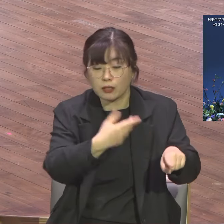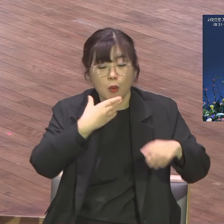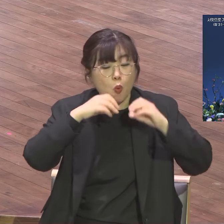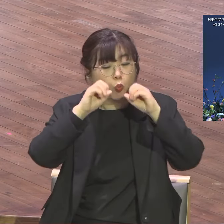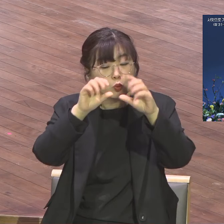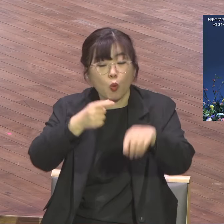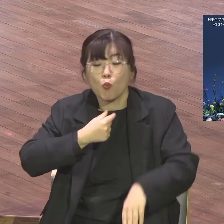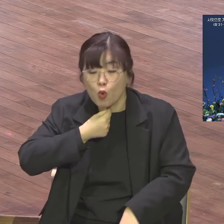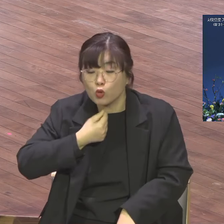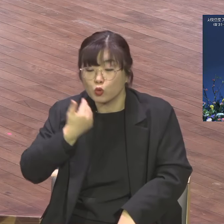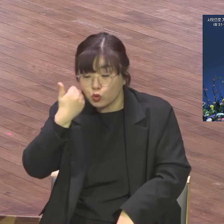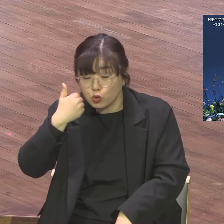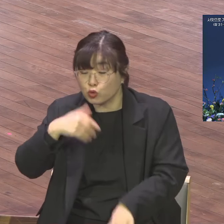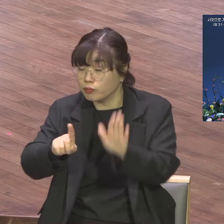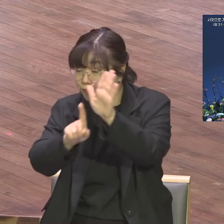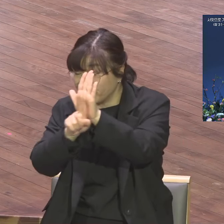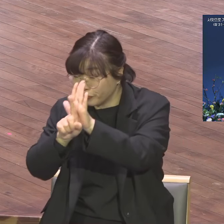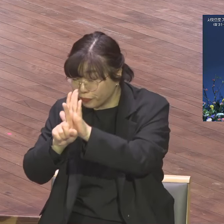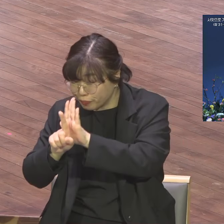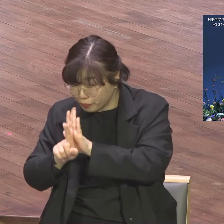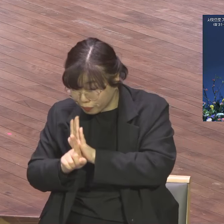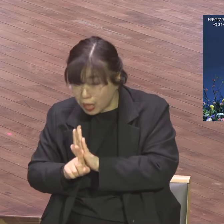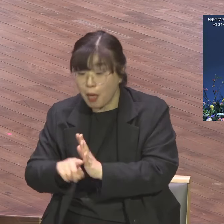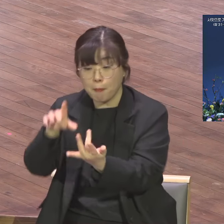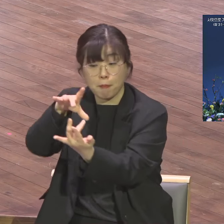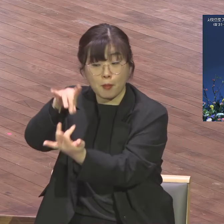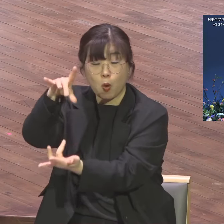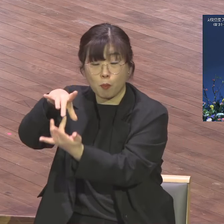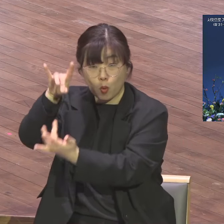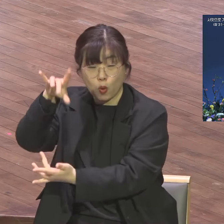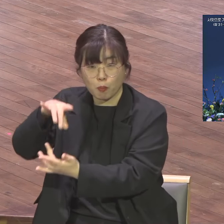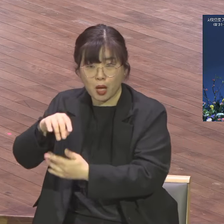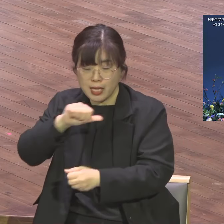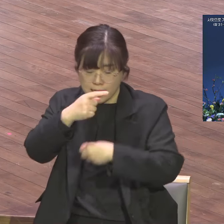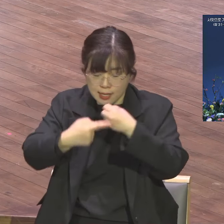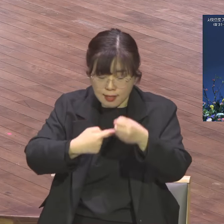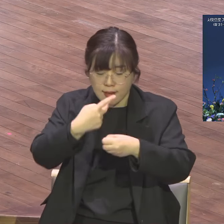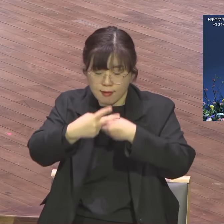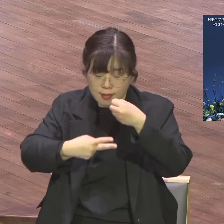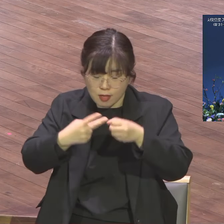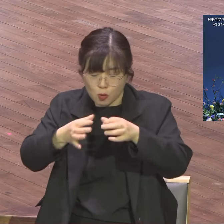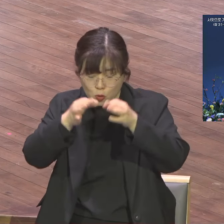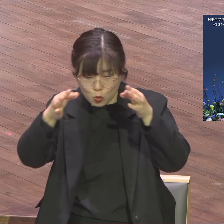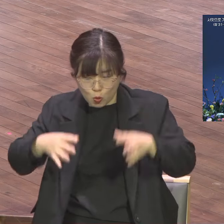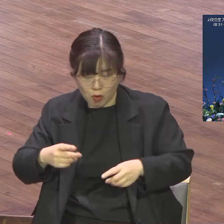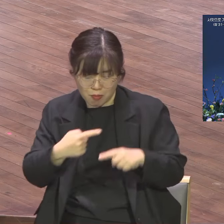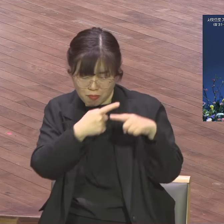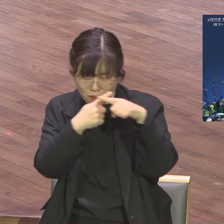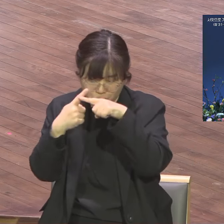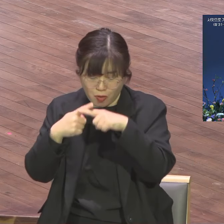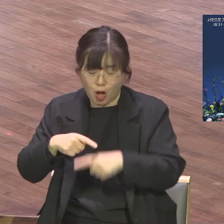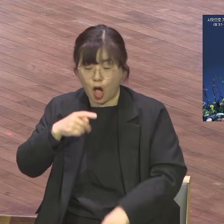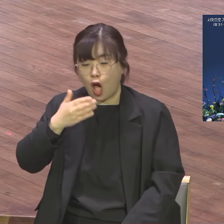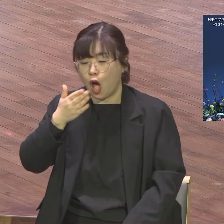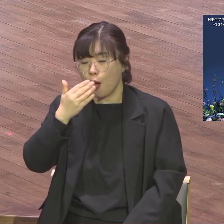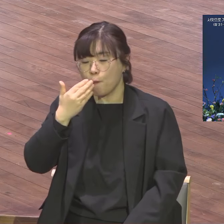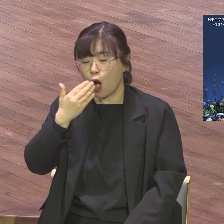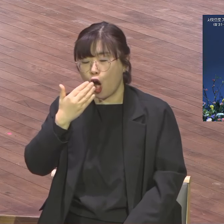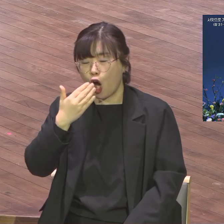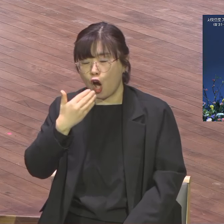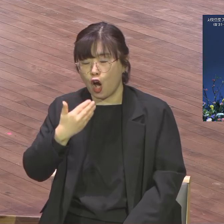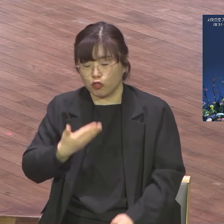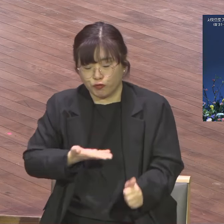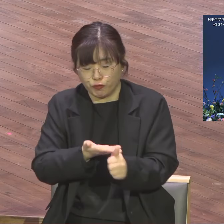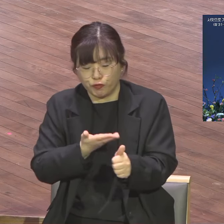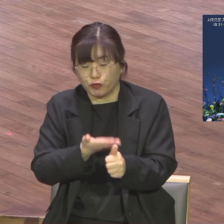그 좋은 기회인데 외부에서는 엄청나게 세운데 우리 교회에서는 아는지 모르는지 신청을 잘 안 해.